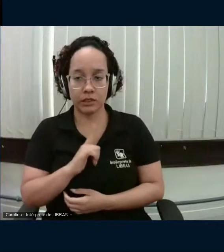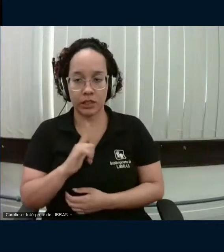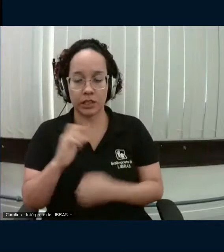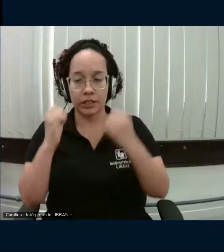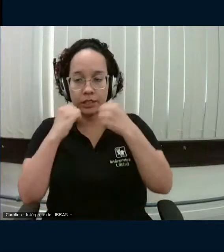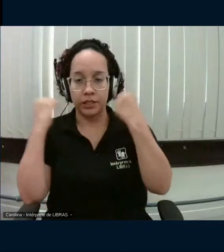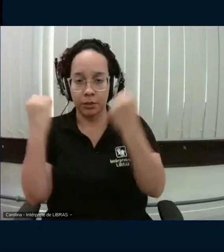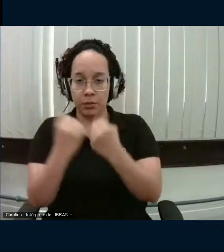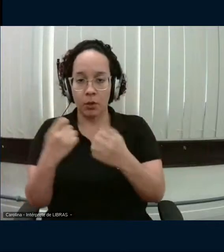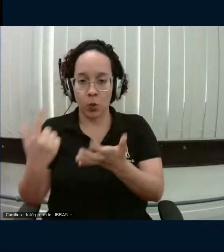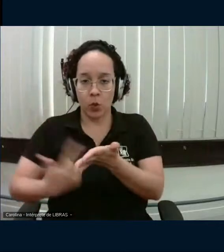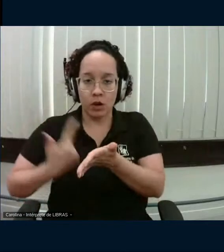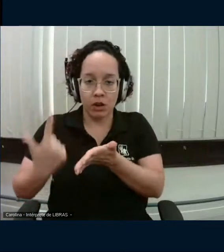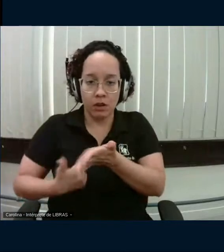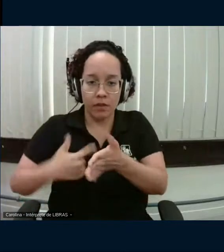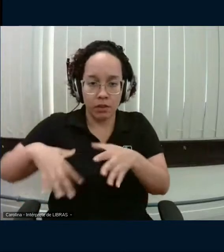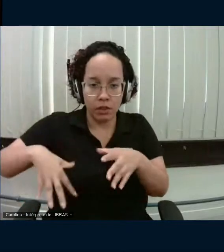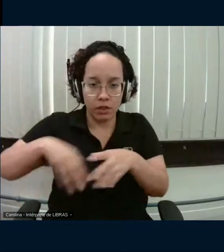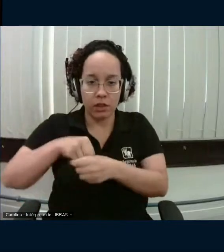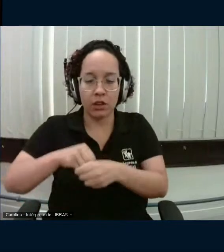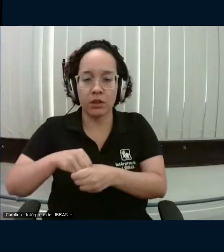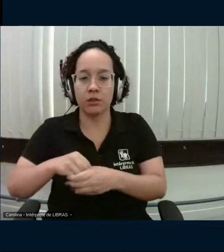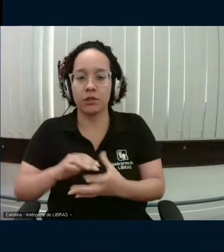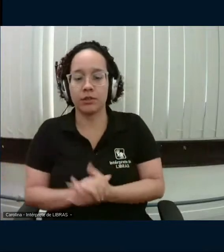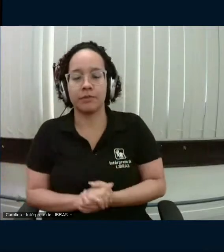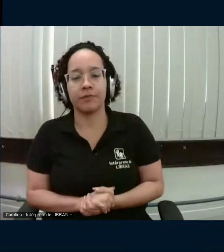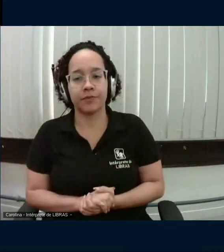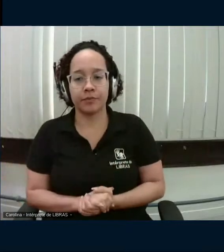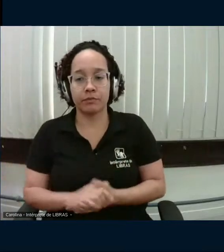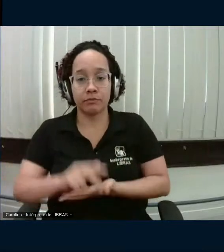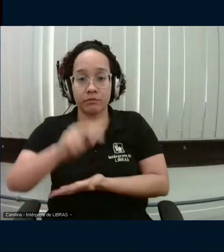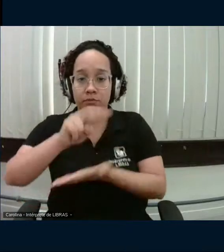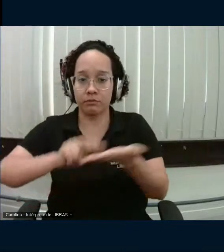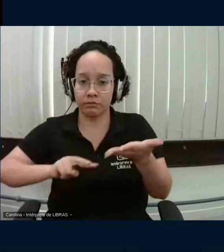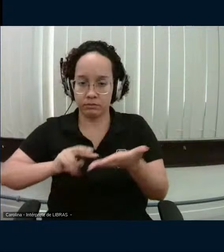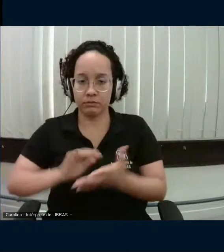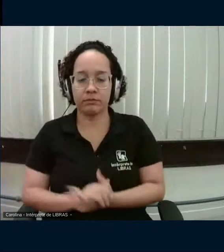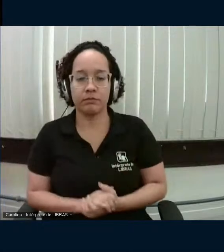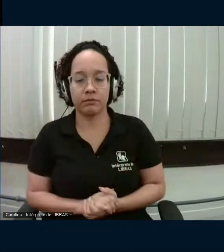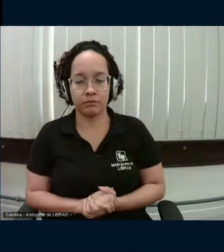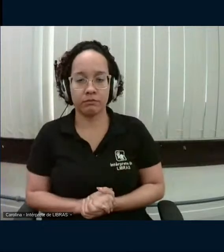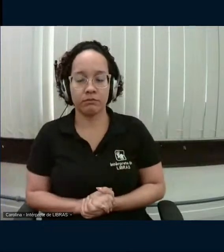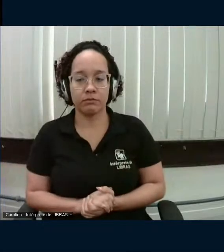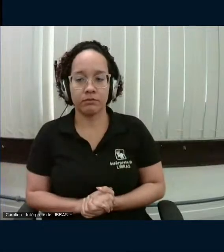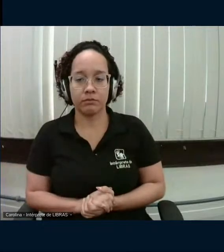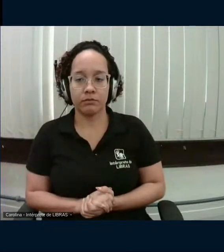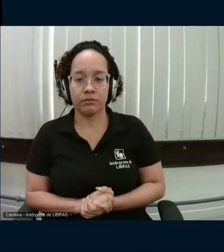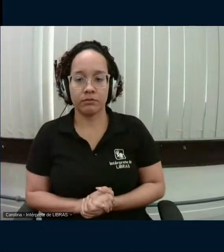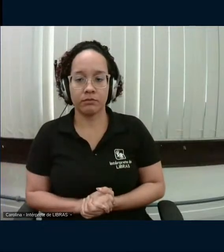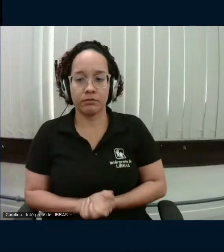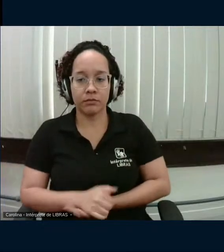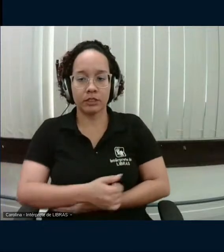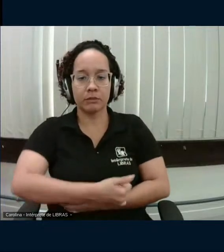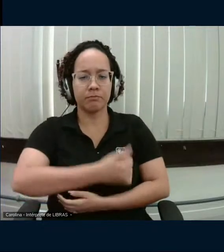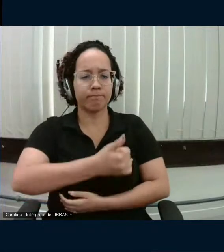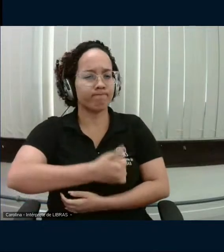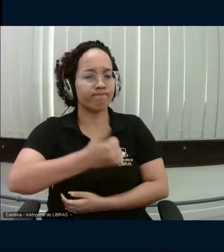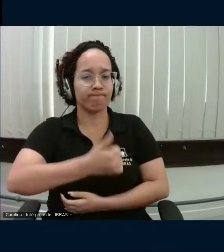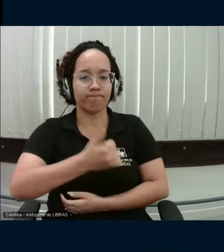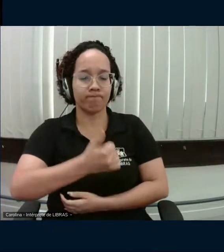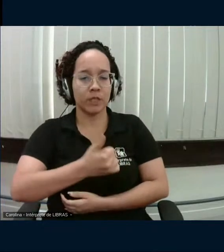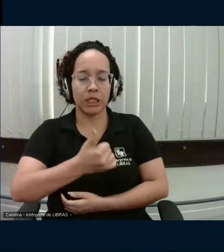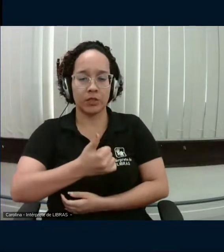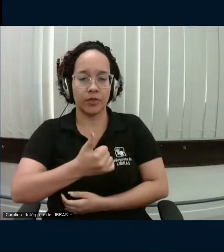está neste livro, que eu recomendo muito fortemente a leitura, é que pela primeira vez, desde